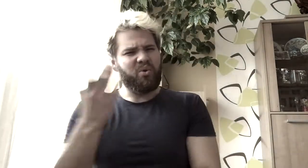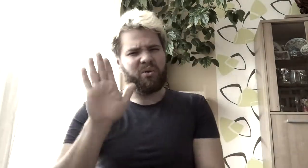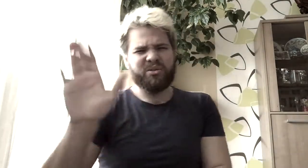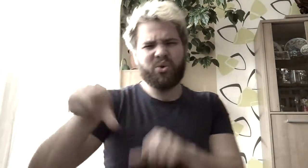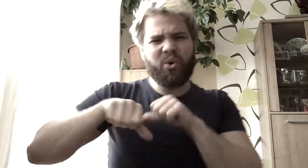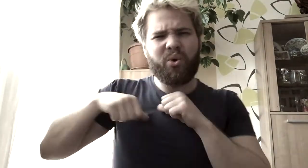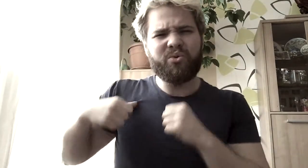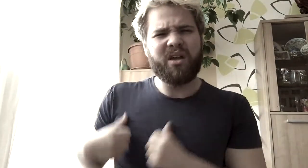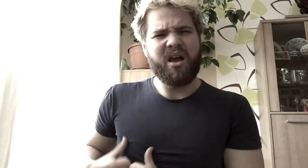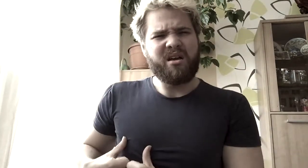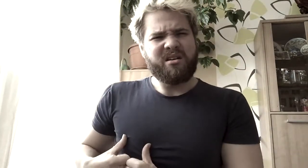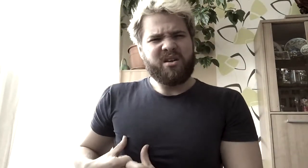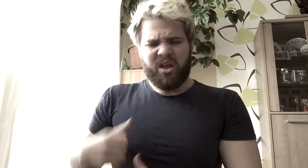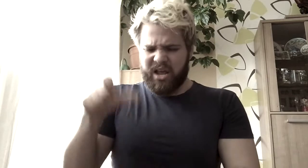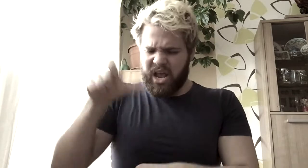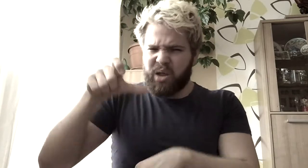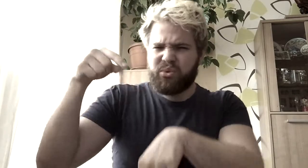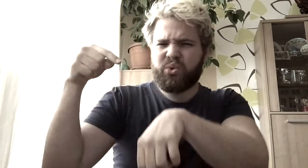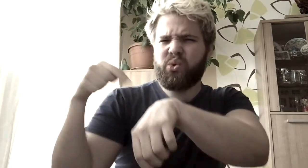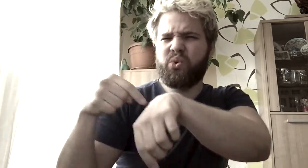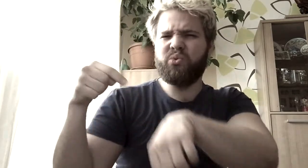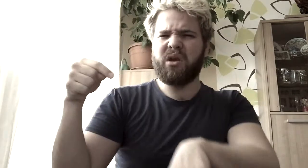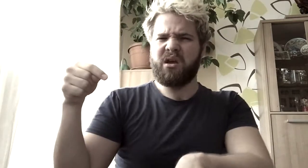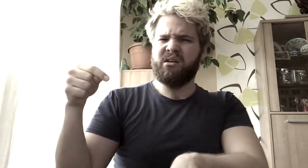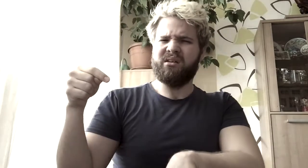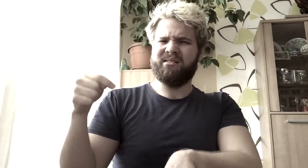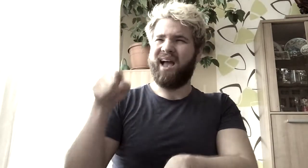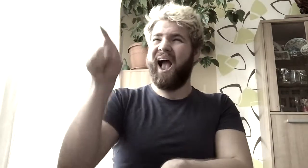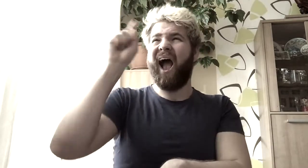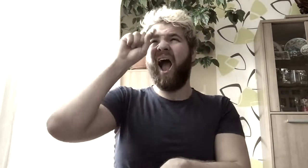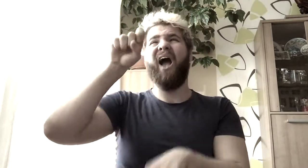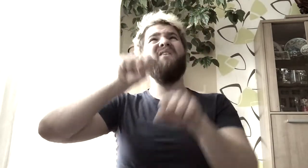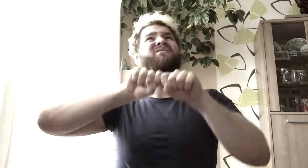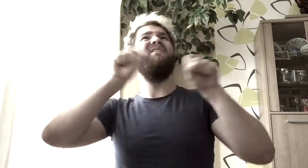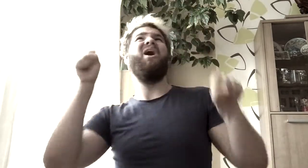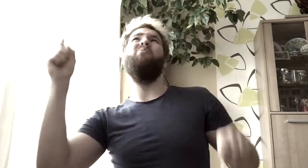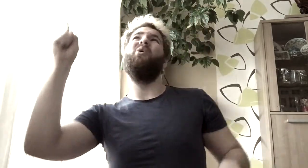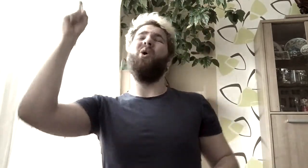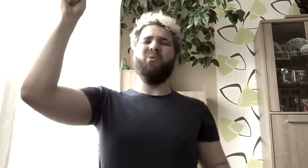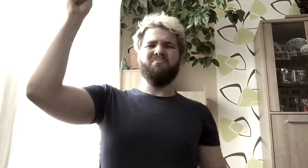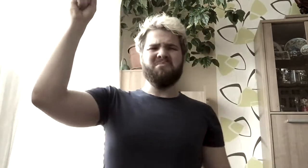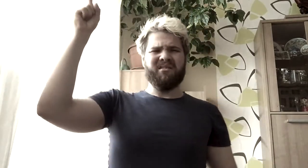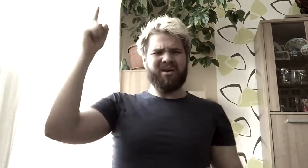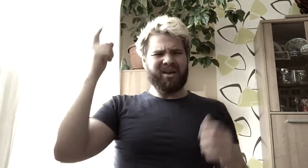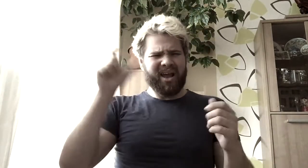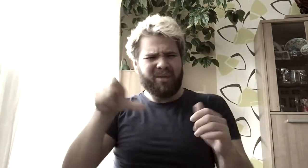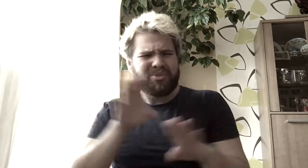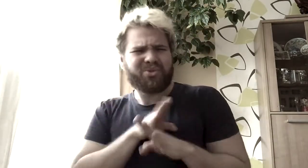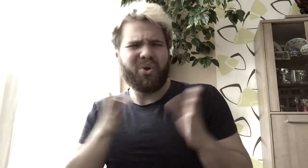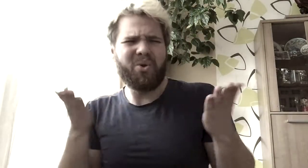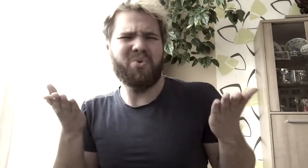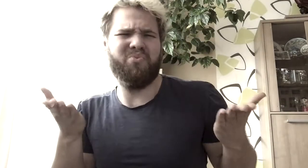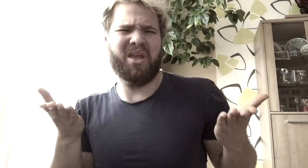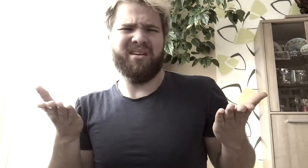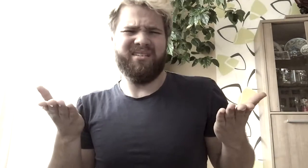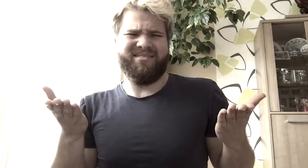your heart? Humanity rise. You think you're good, but everyone dies.